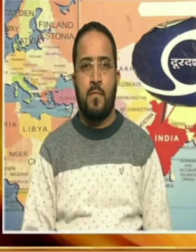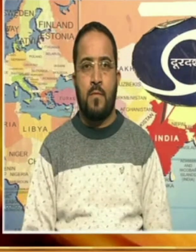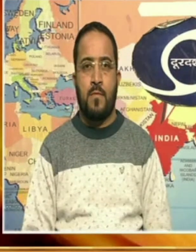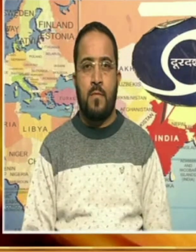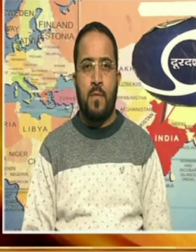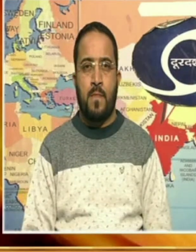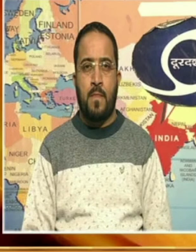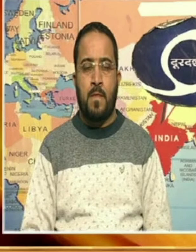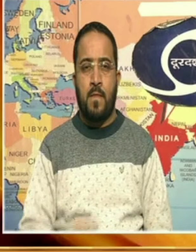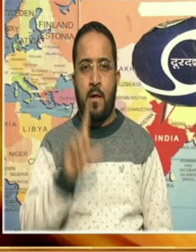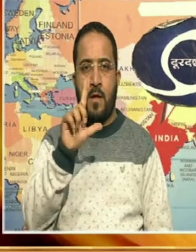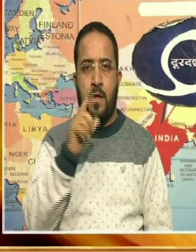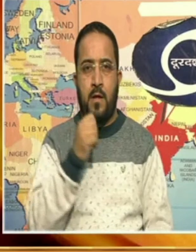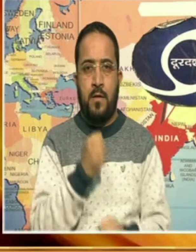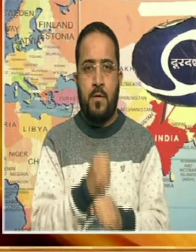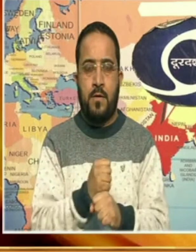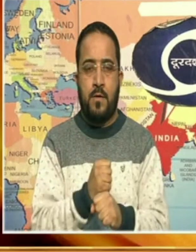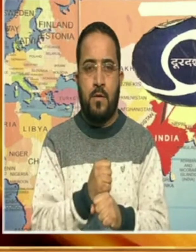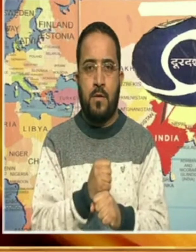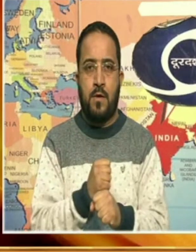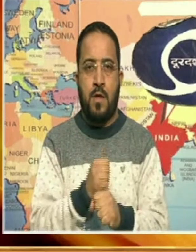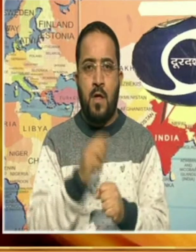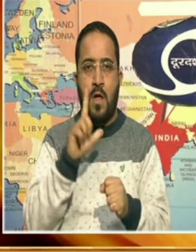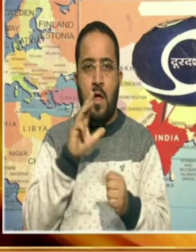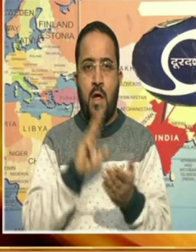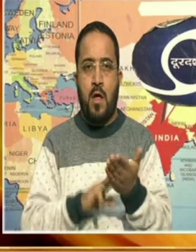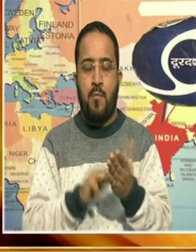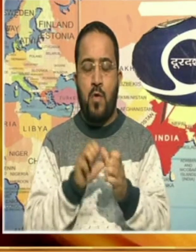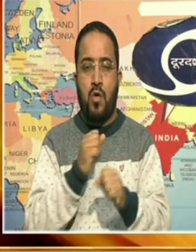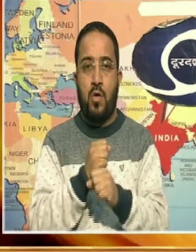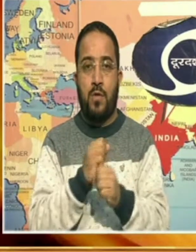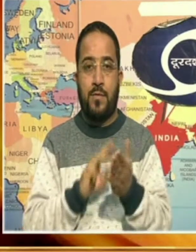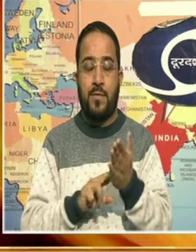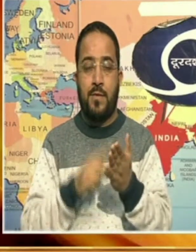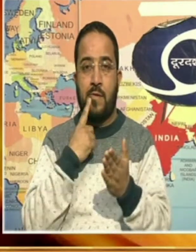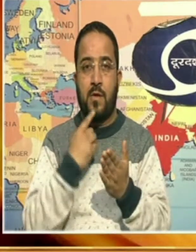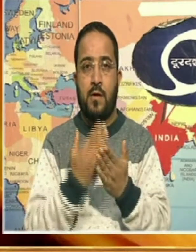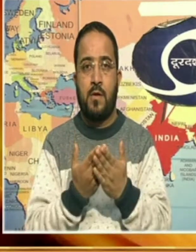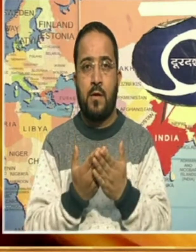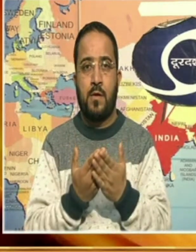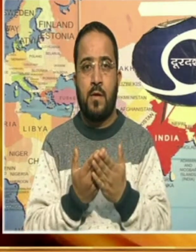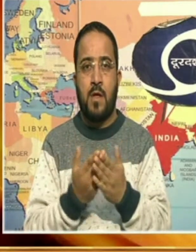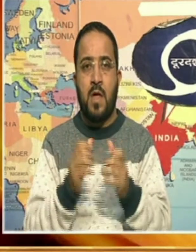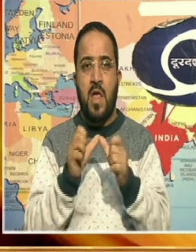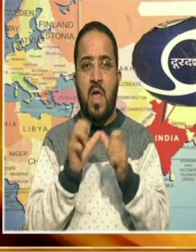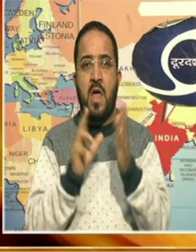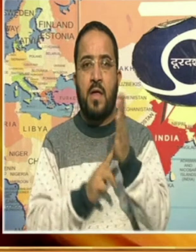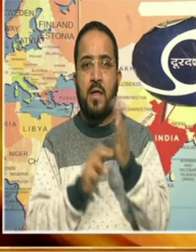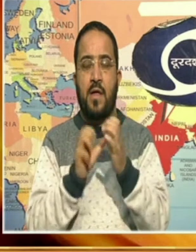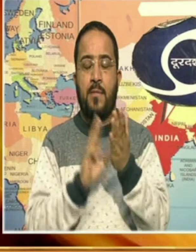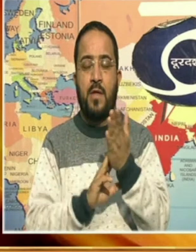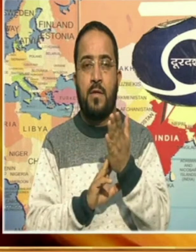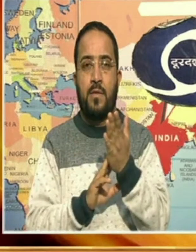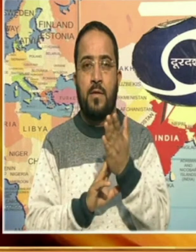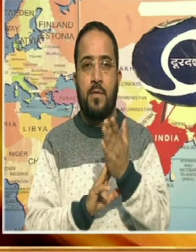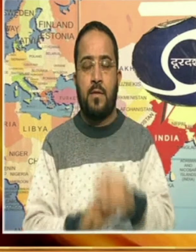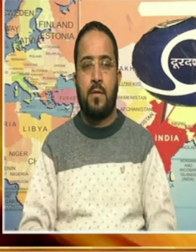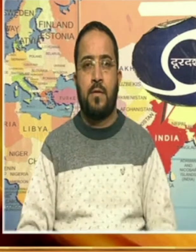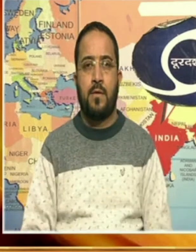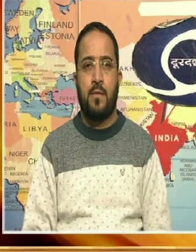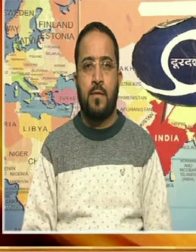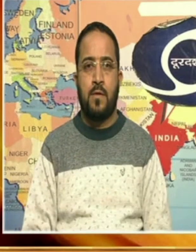لیفٹنٹ گورنر منوز سنہا نے کل احمد آباد میں اچلا